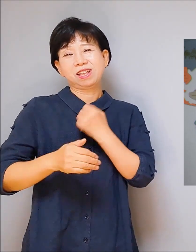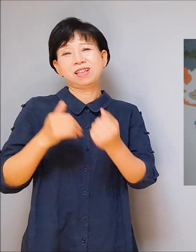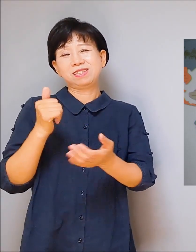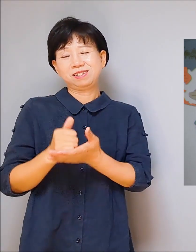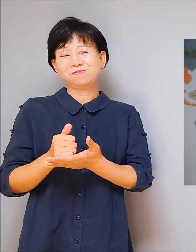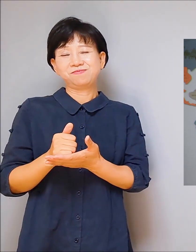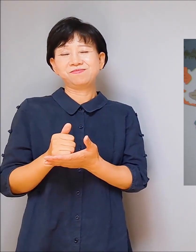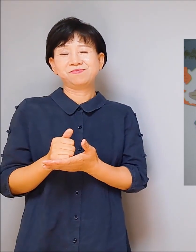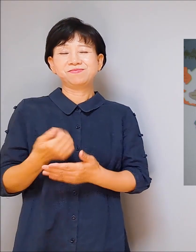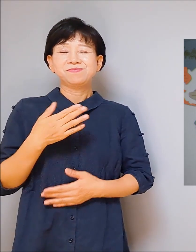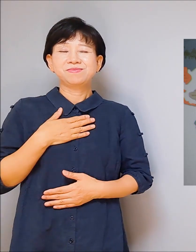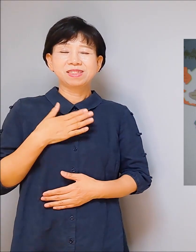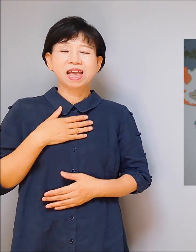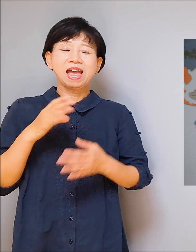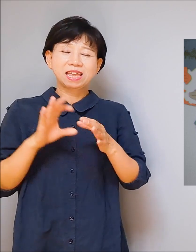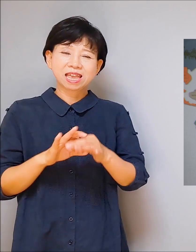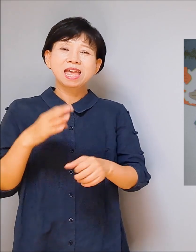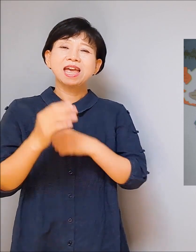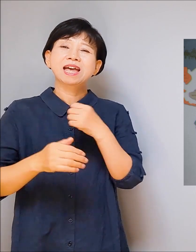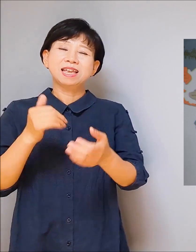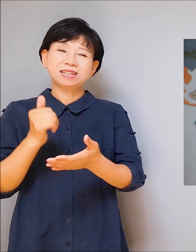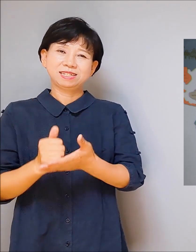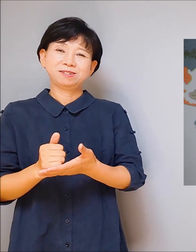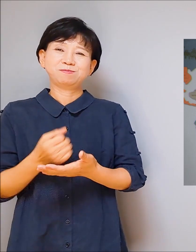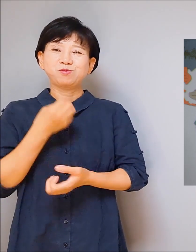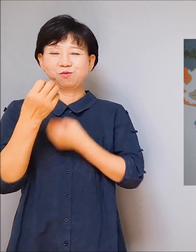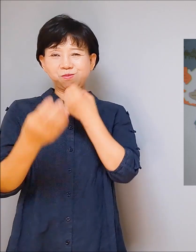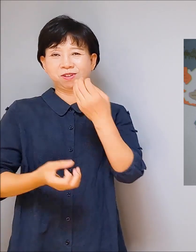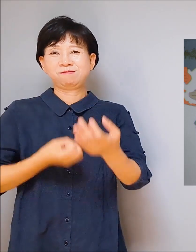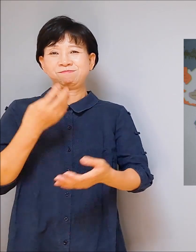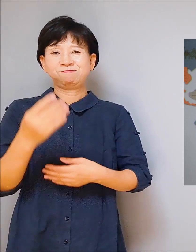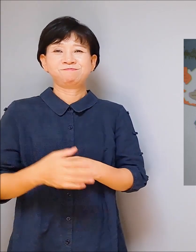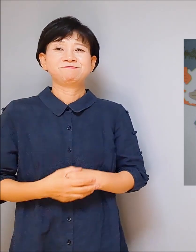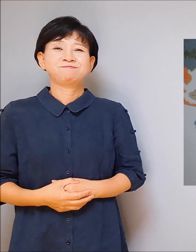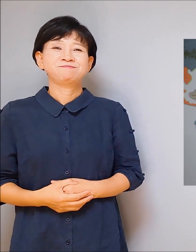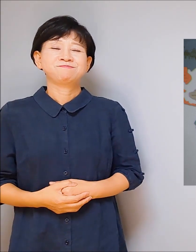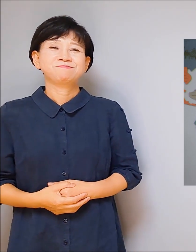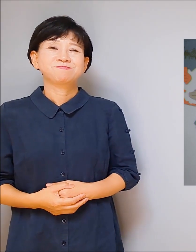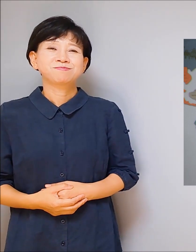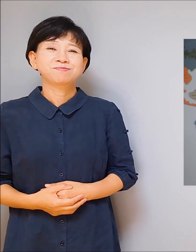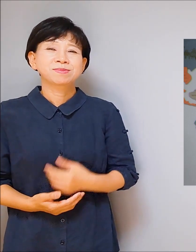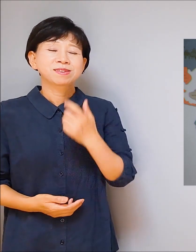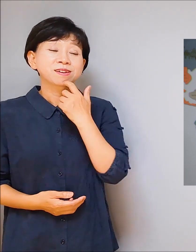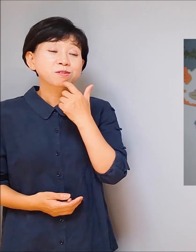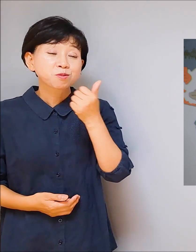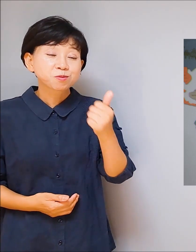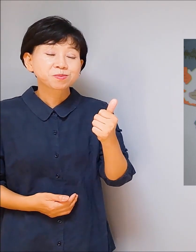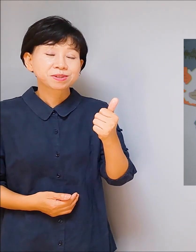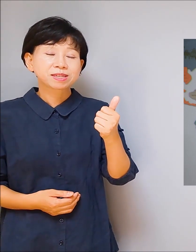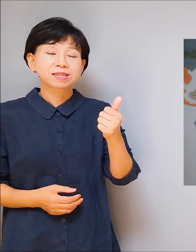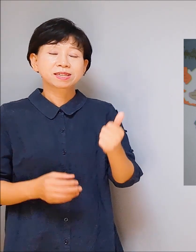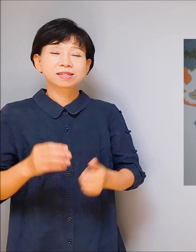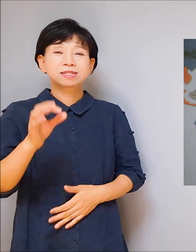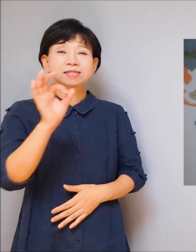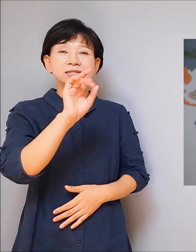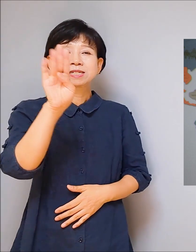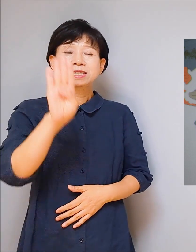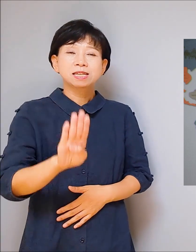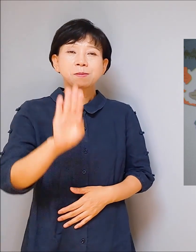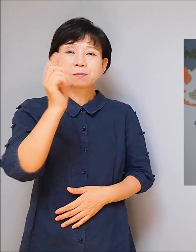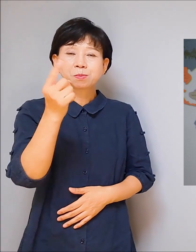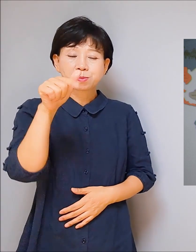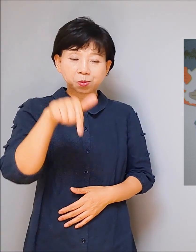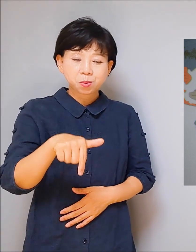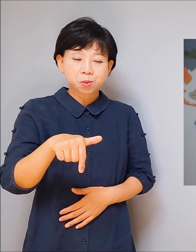엘로헤 이스라엘. 이렇게 말을 할 수 있는 거예요. 야곱이 야복나루에서 하나님과 싸워 이긴 게